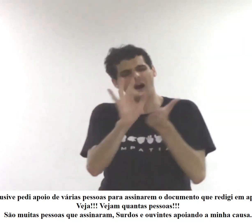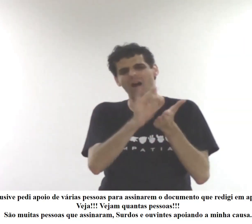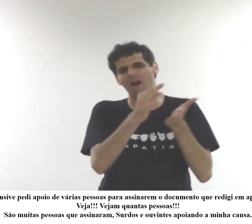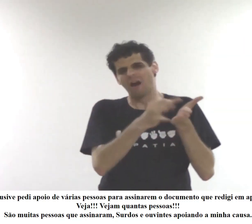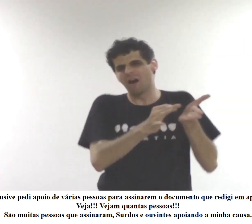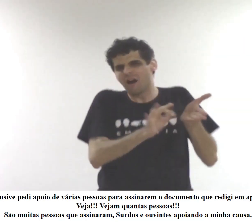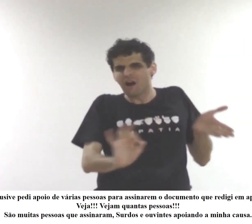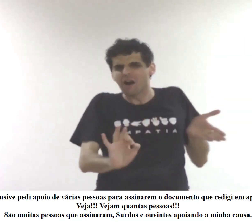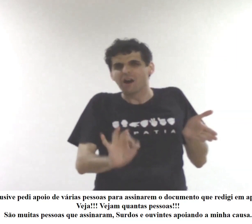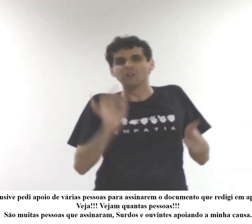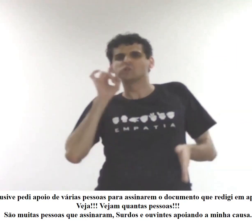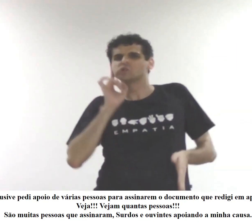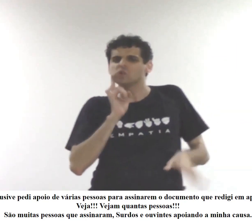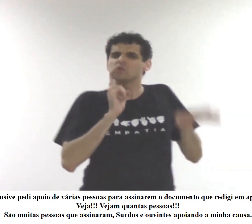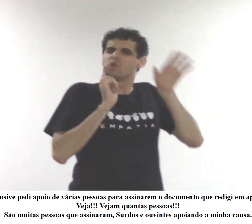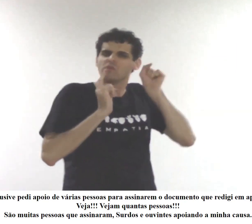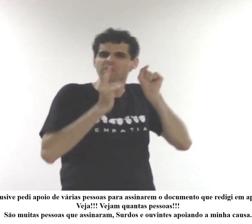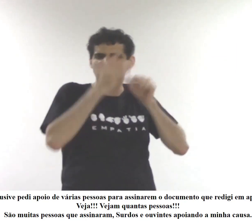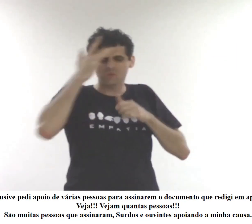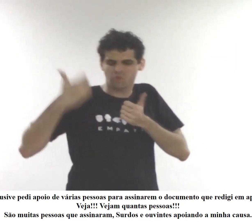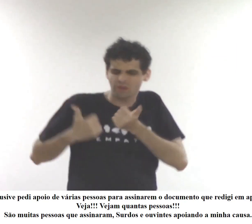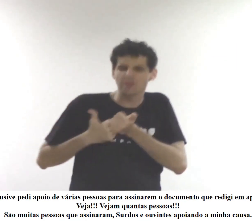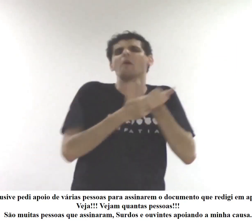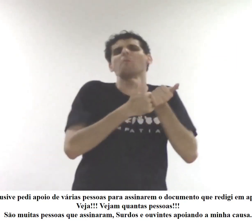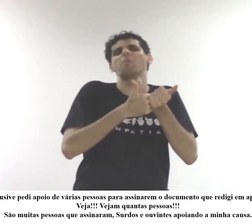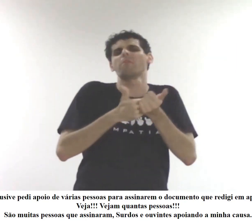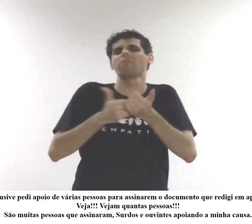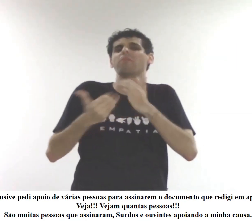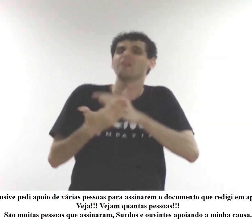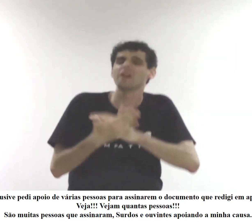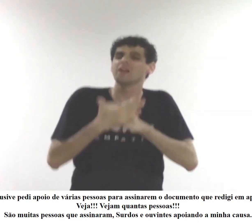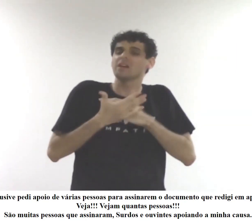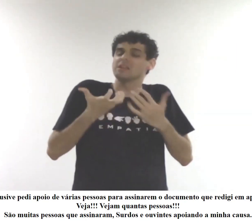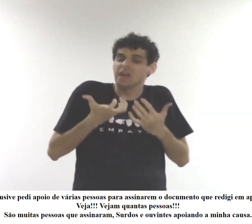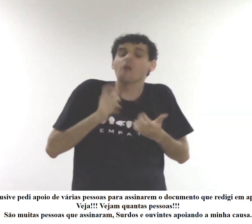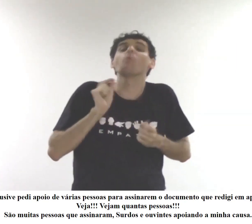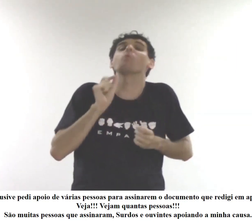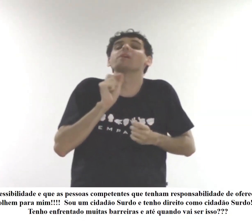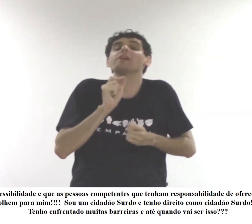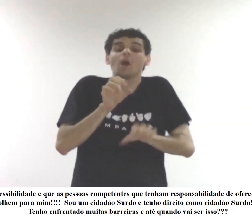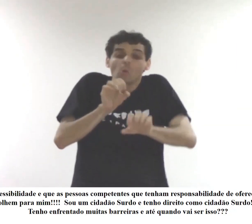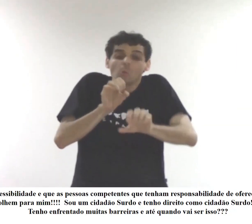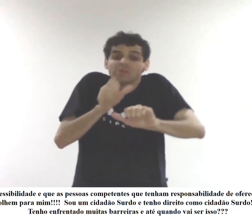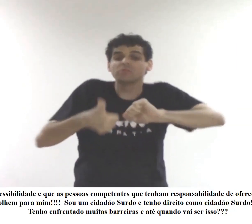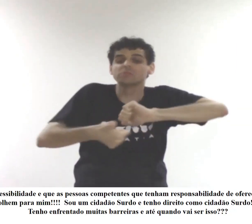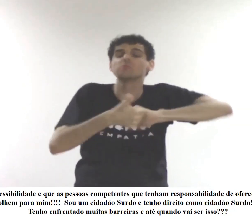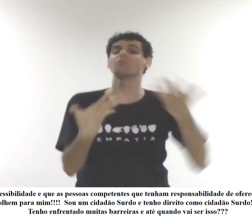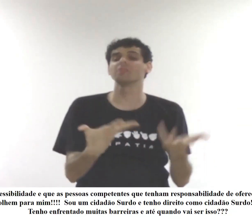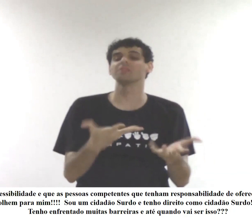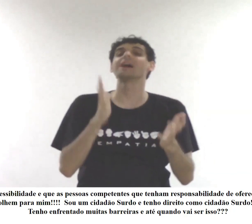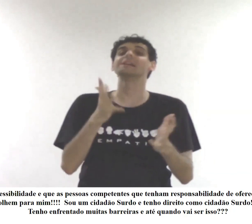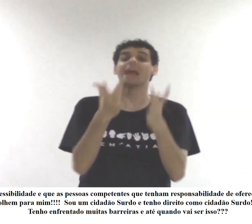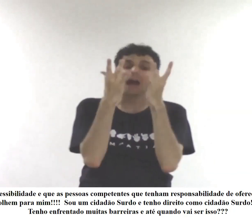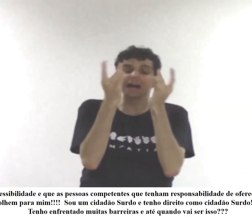São muitas pessoas que assinaram aqui, surdos e ouvintes, apoiando a minha causa. Eu preciso